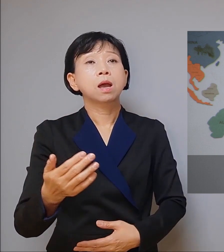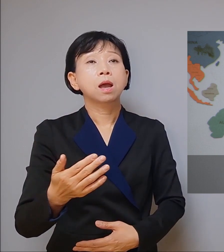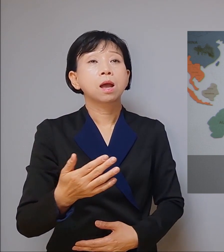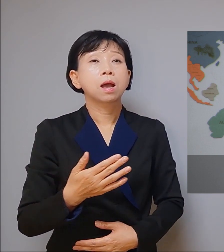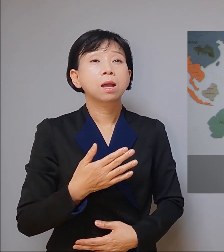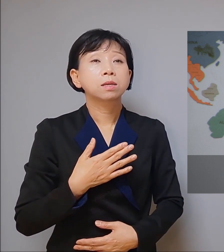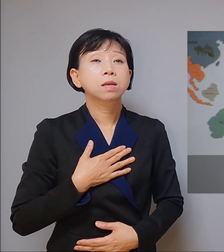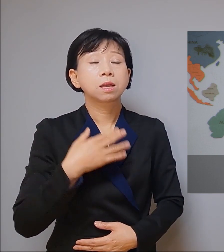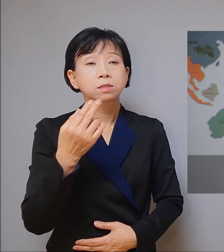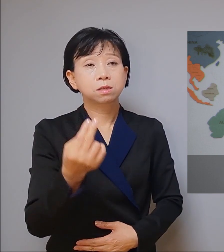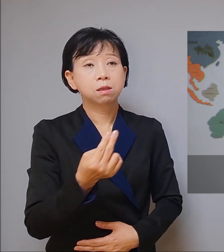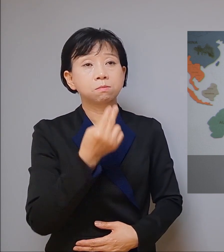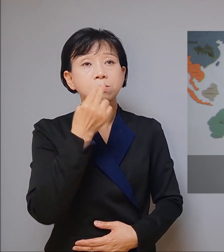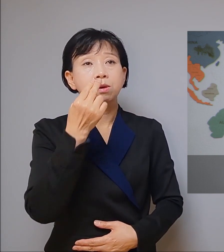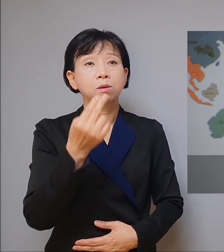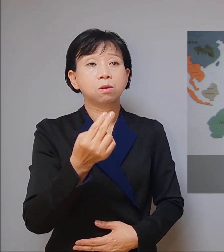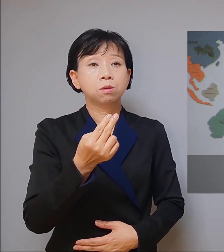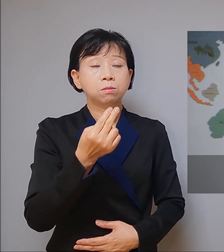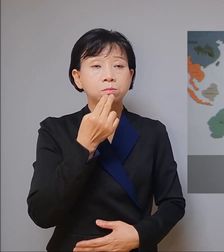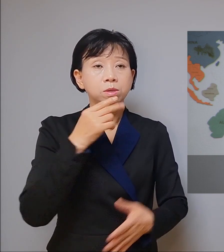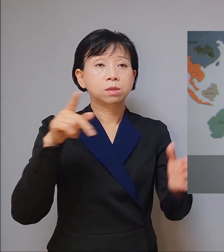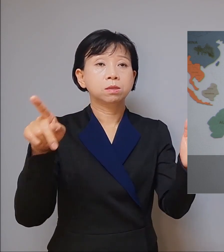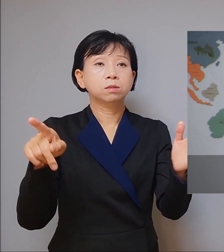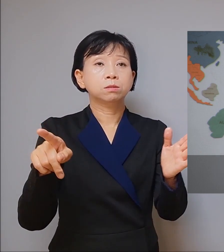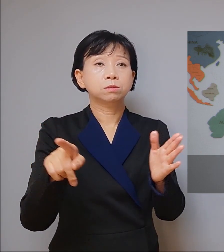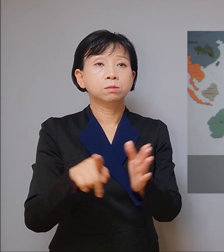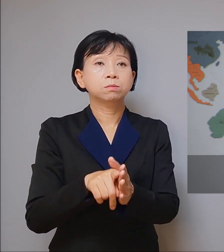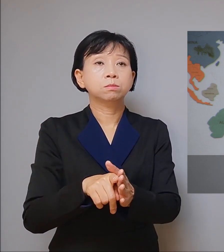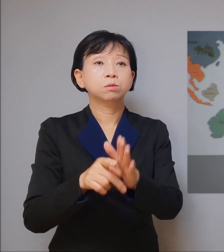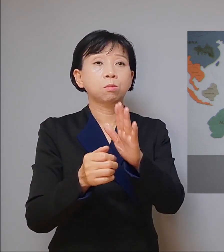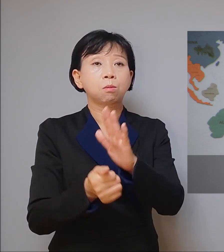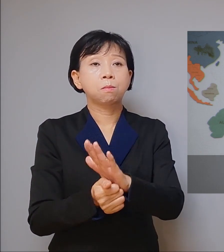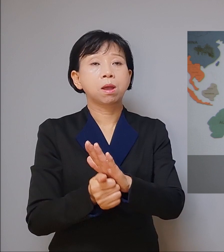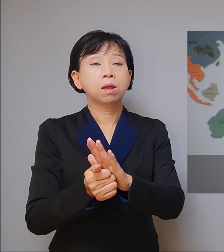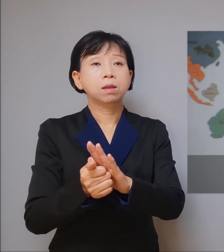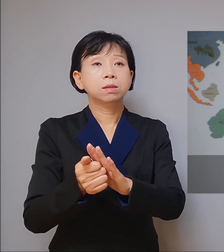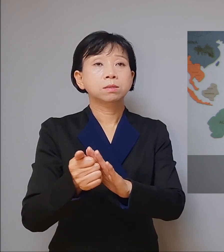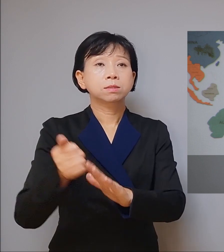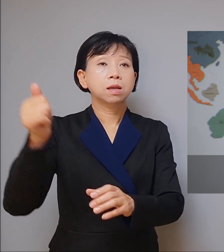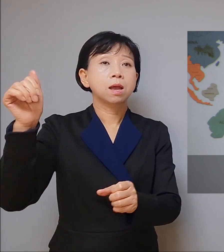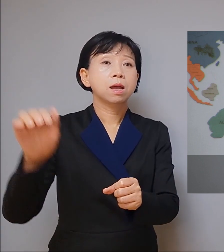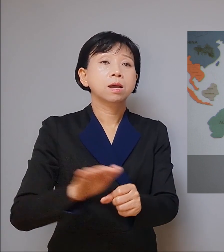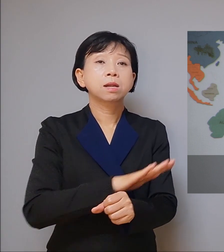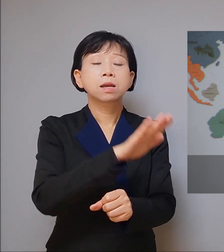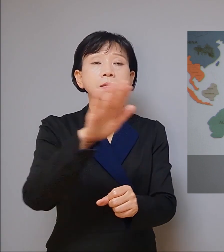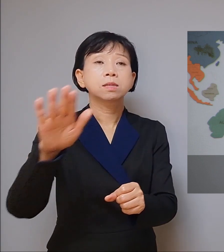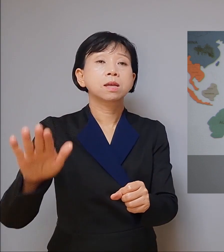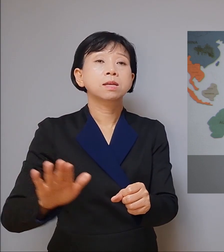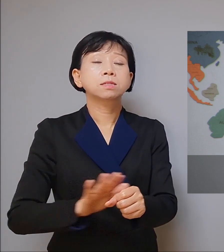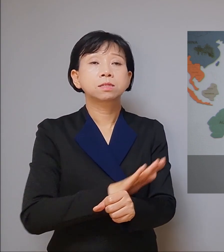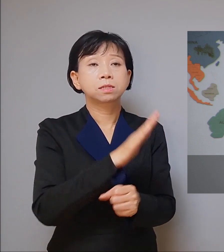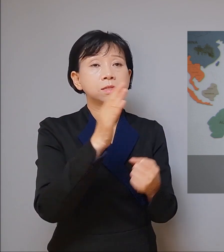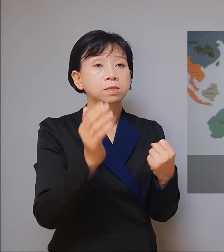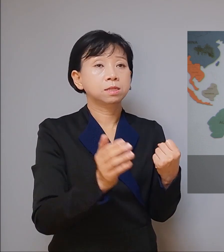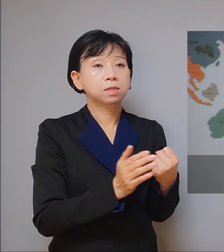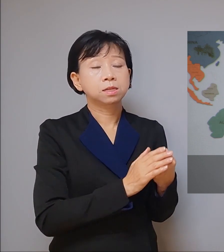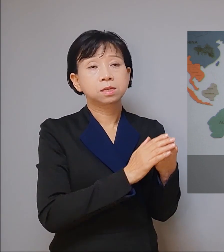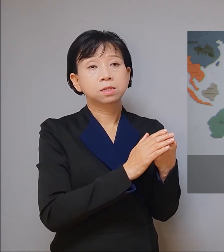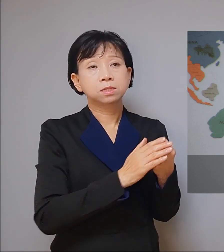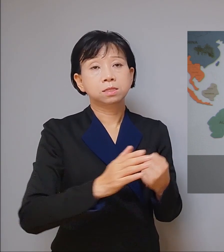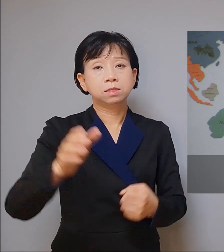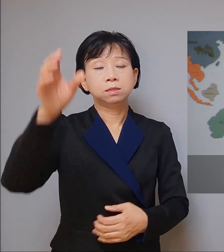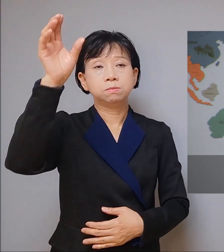예수님은 나의 생명 믿음 소망 사랑